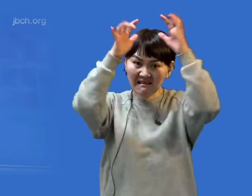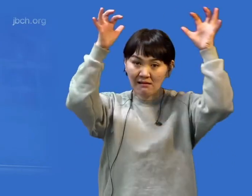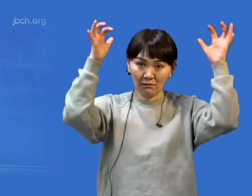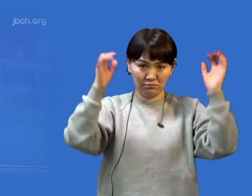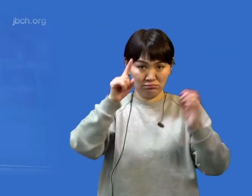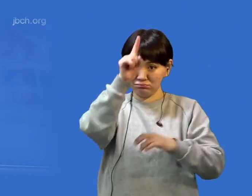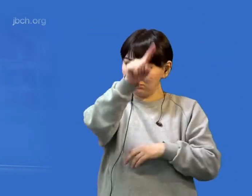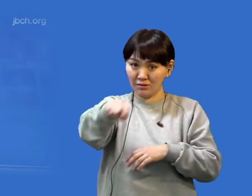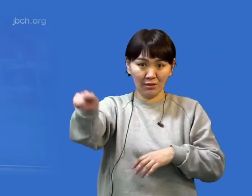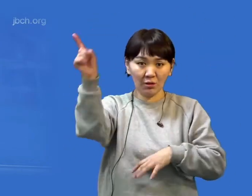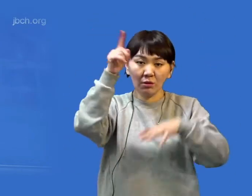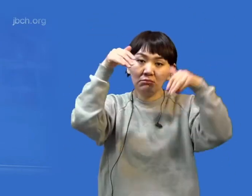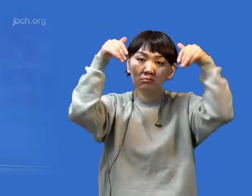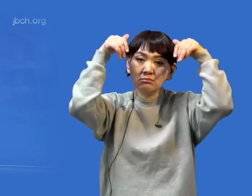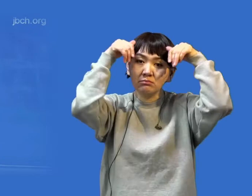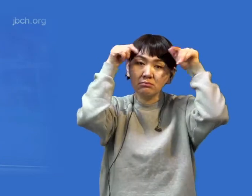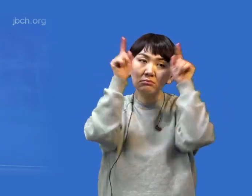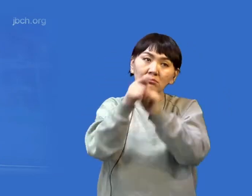шиг байх хэрэгтэй үү?